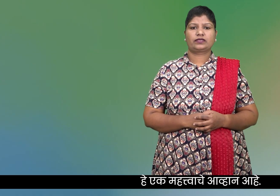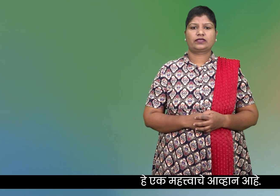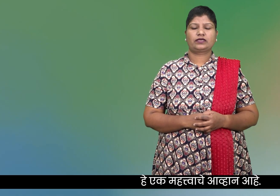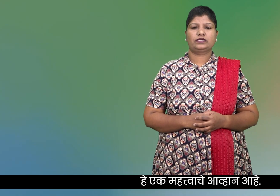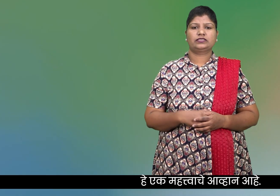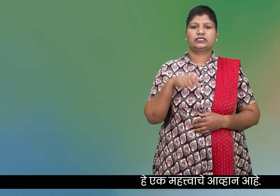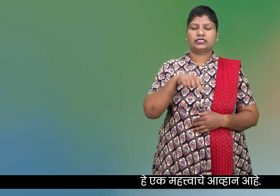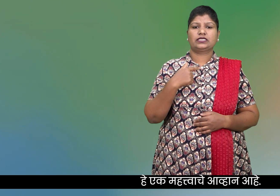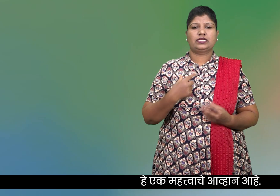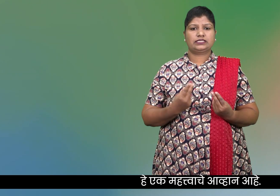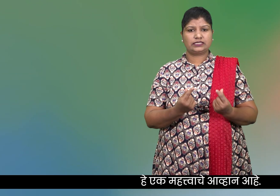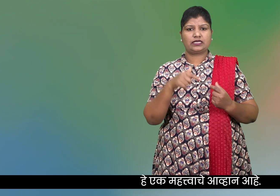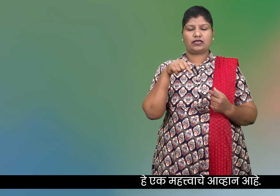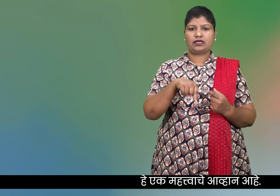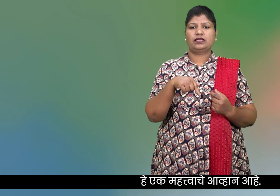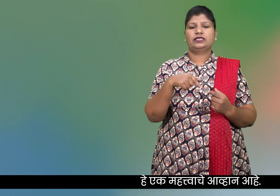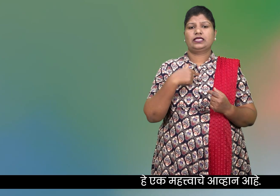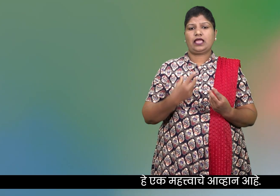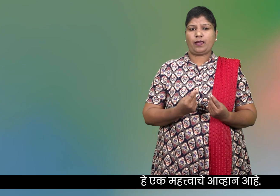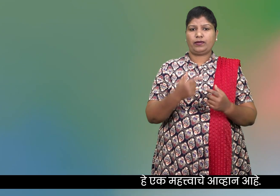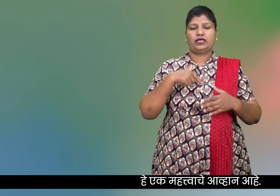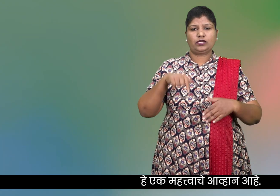हे एक महत्त्वाचे आव्हान आहे.